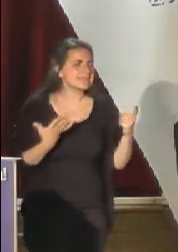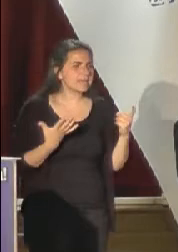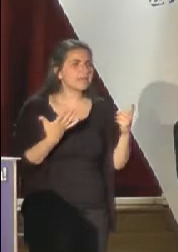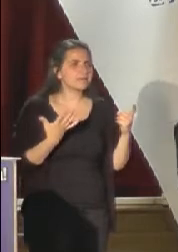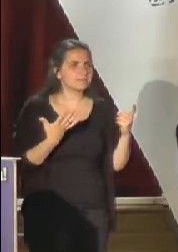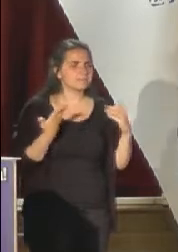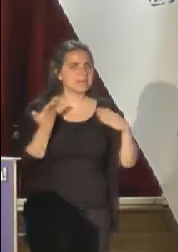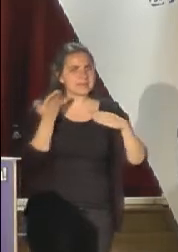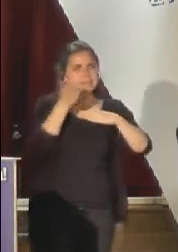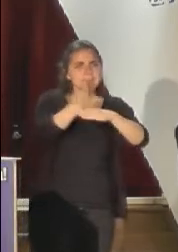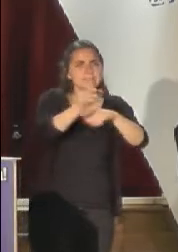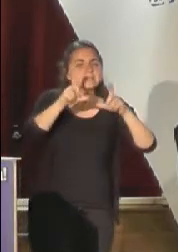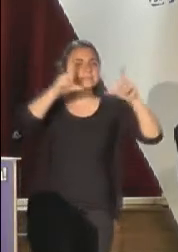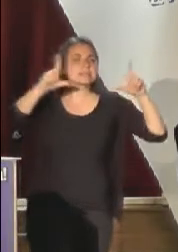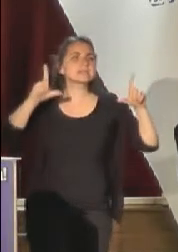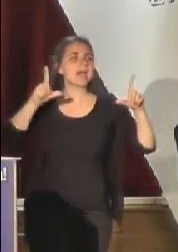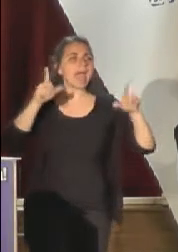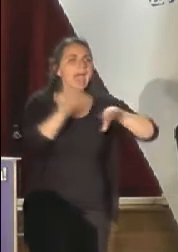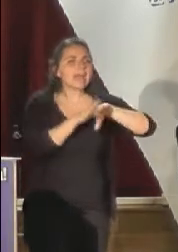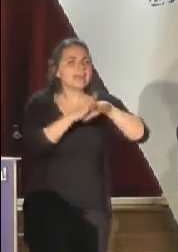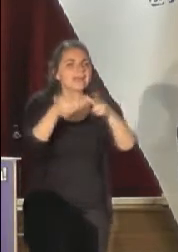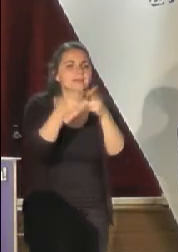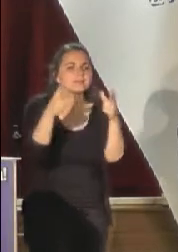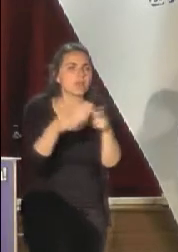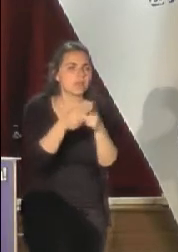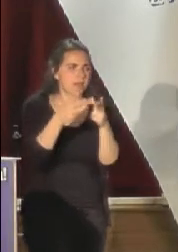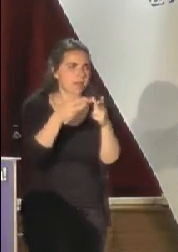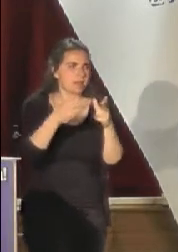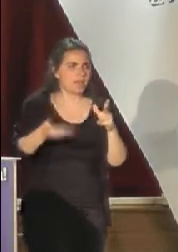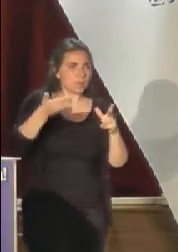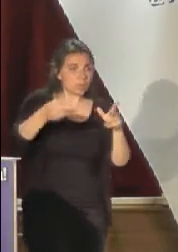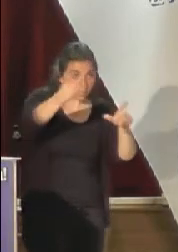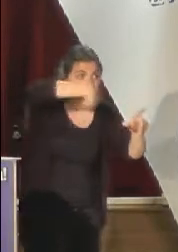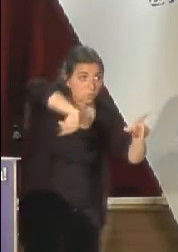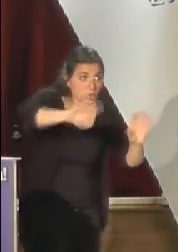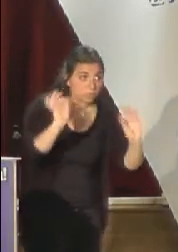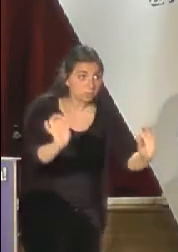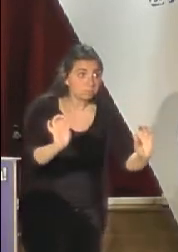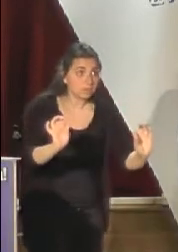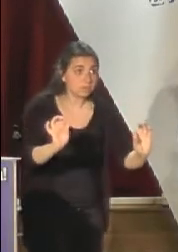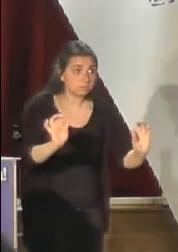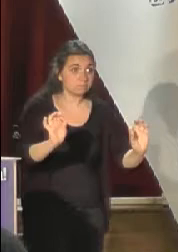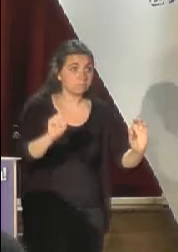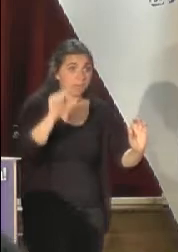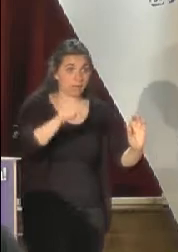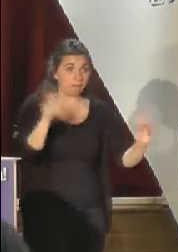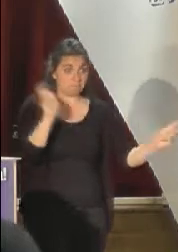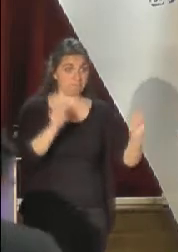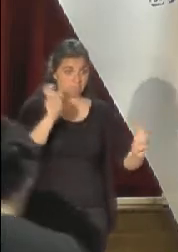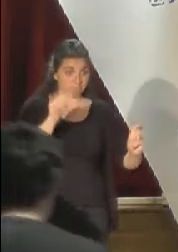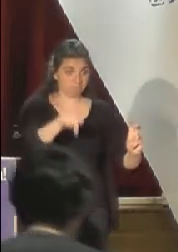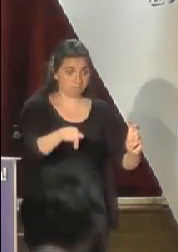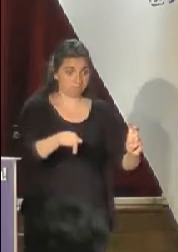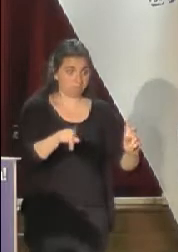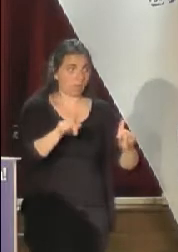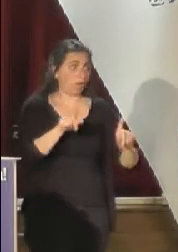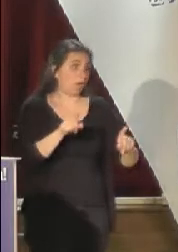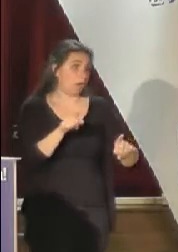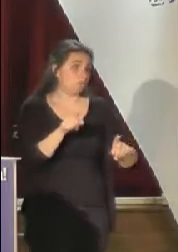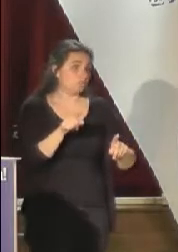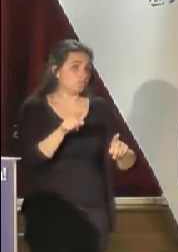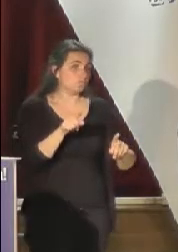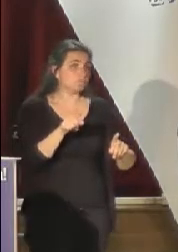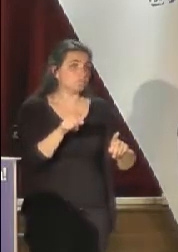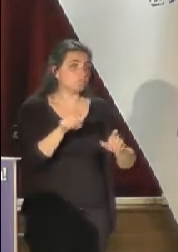esquerda social, e que o que importa é a esquerda social, que sodes todos e todas vos, e os que non estades aquí, eso que se chama as clases populares, a maioría